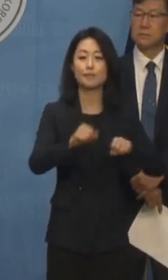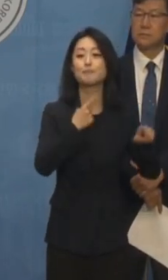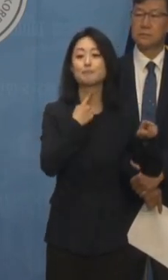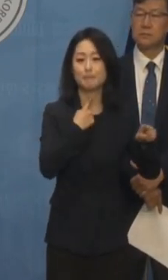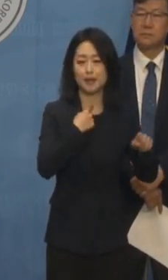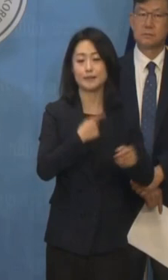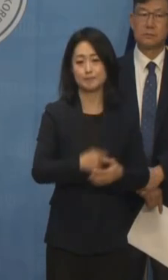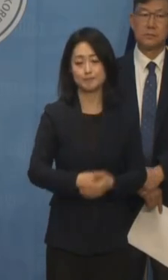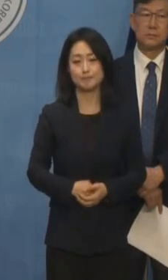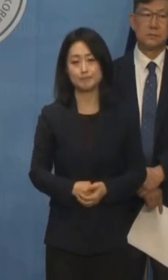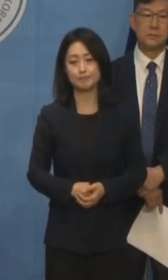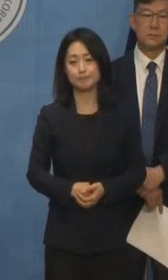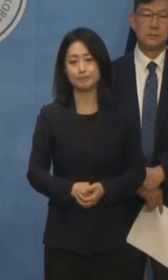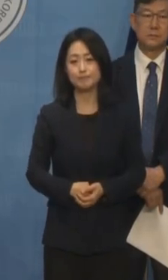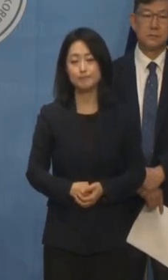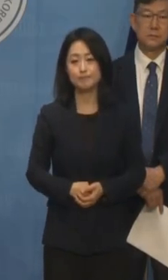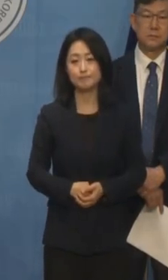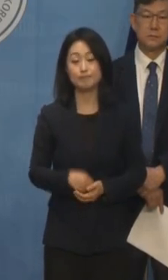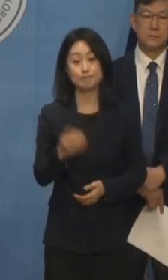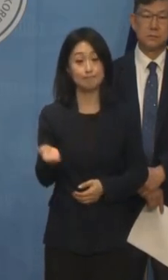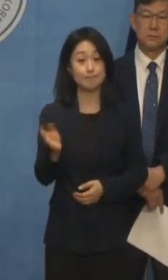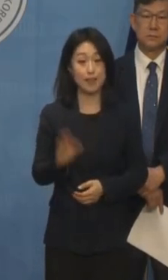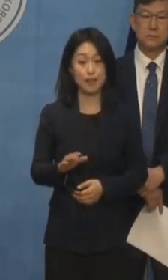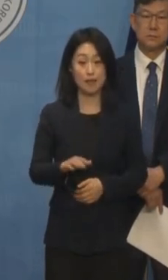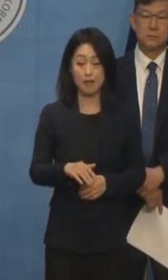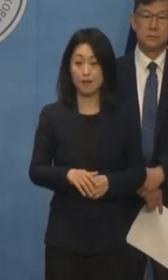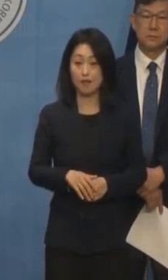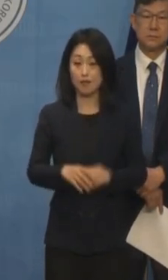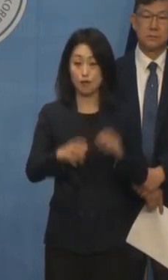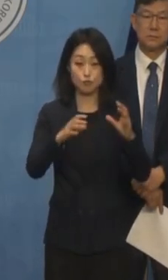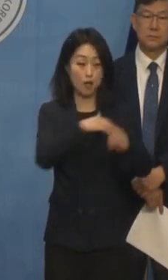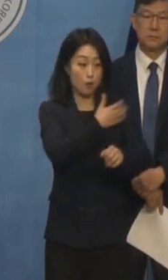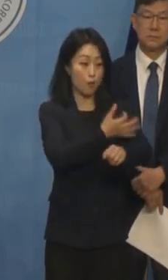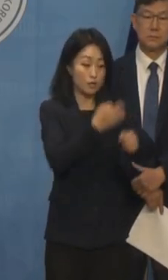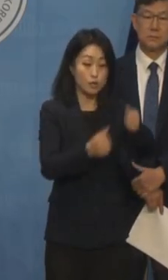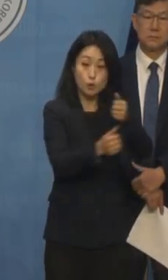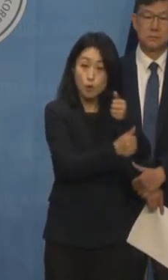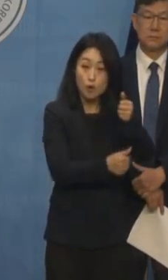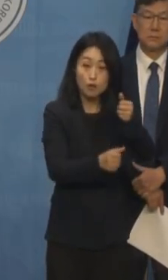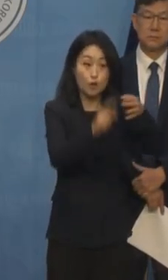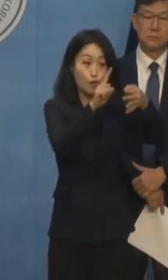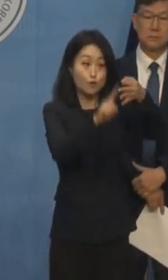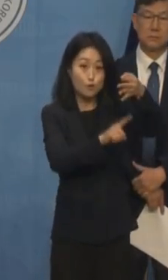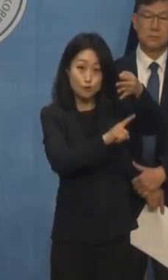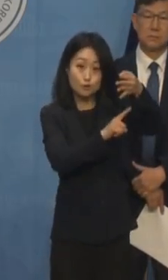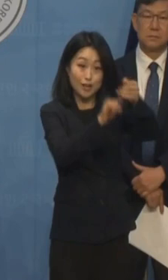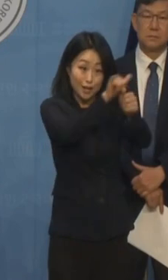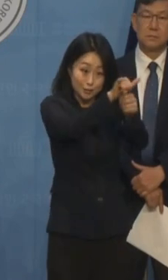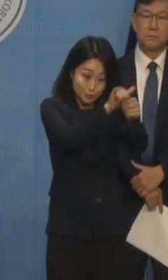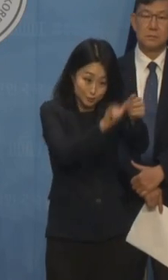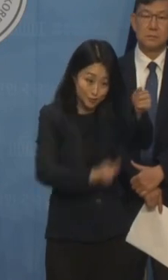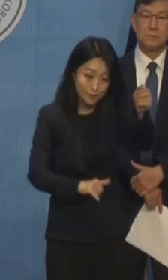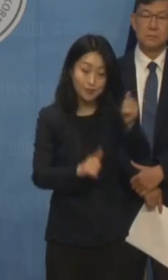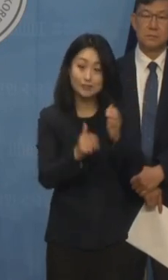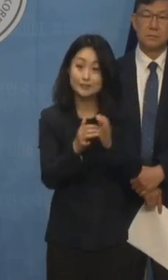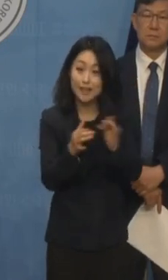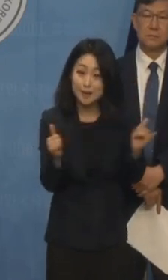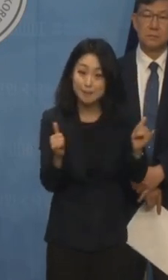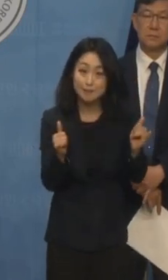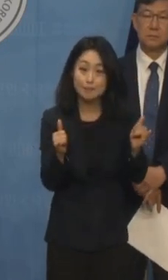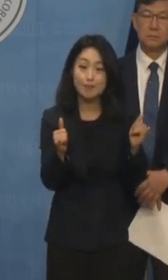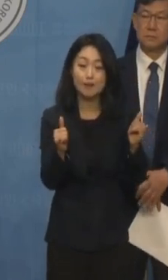앞장서 왔던 것입니다. 그런데 반대로 권익위는 정권 친화적인 인사들에 대해서는